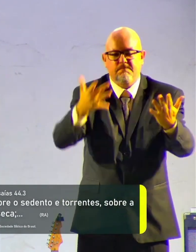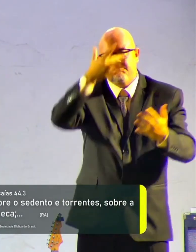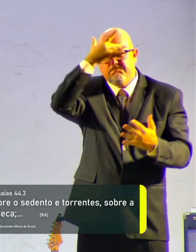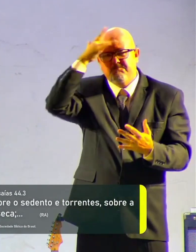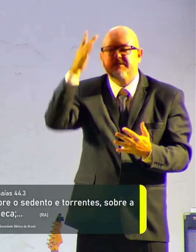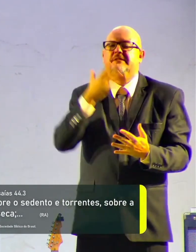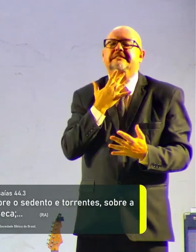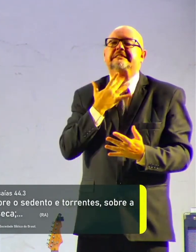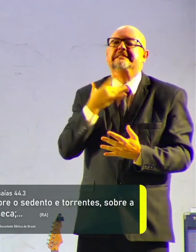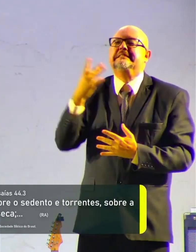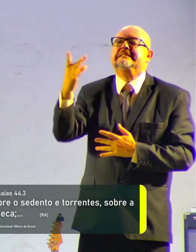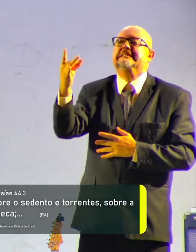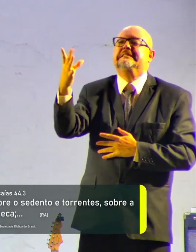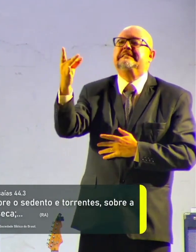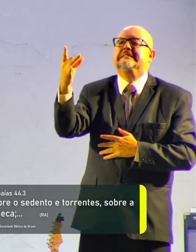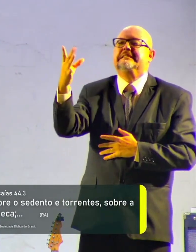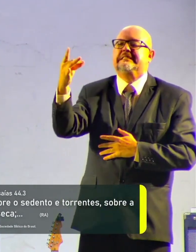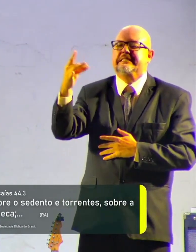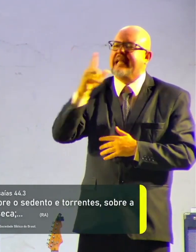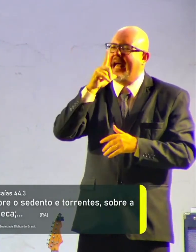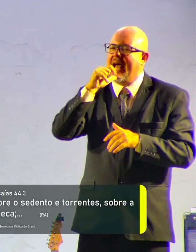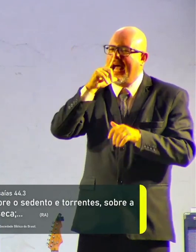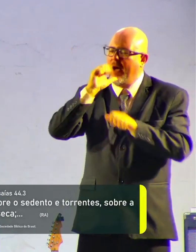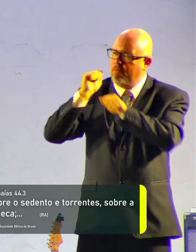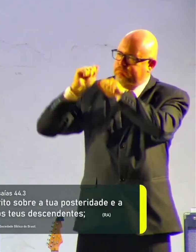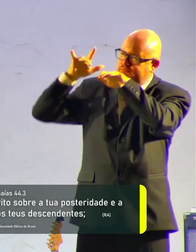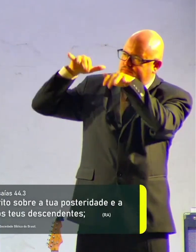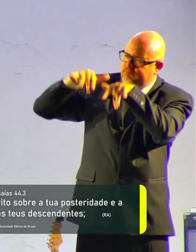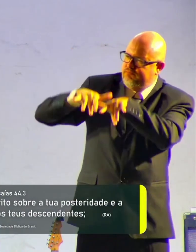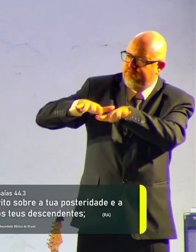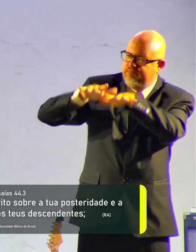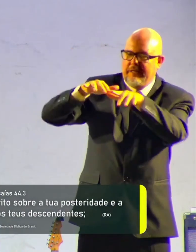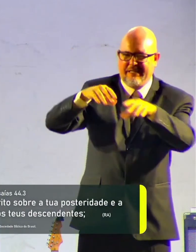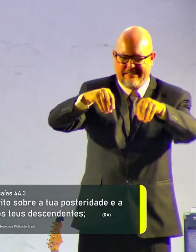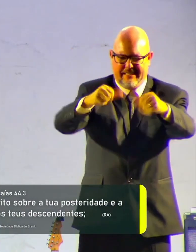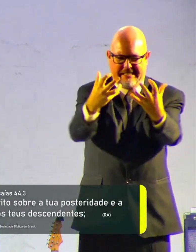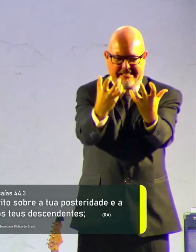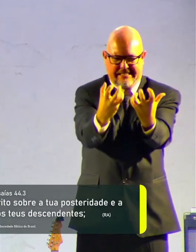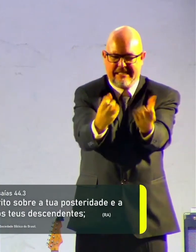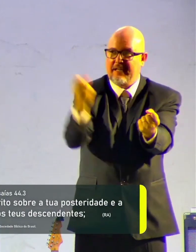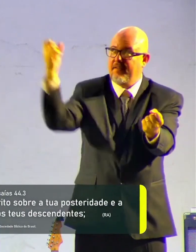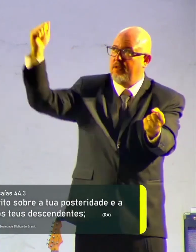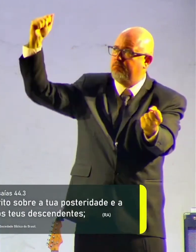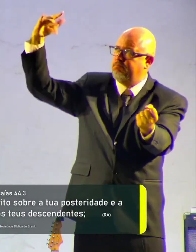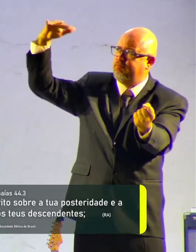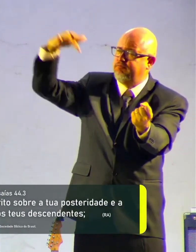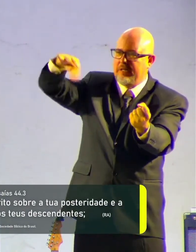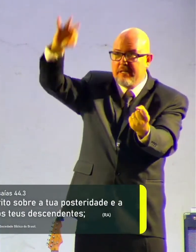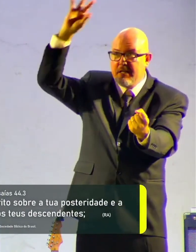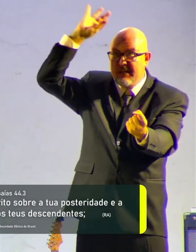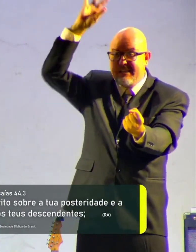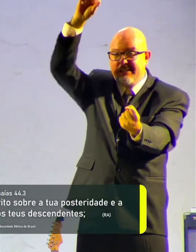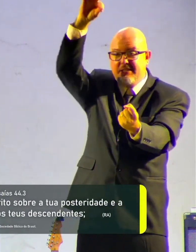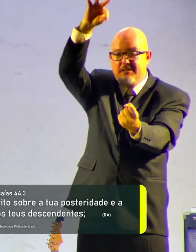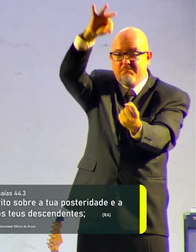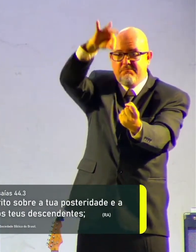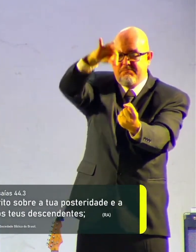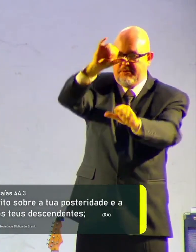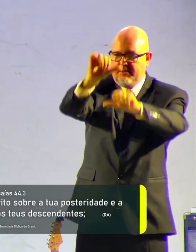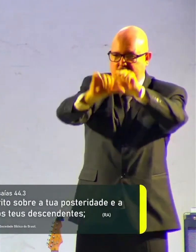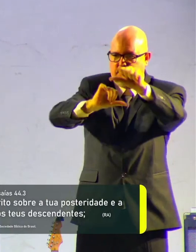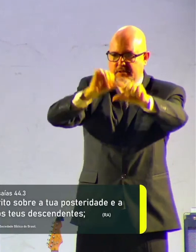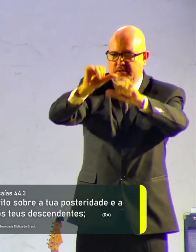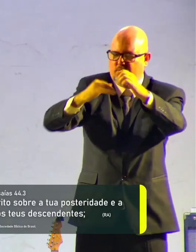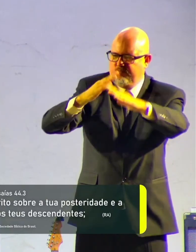sedento, torrente sobre a terra seca. Derramarei o meu espírito sobre a tua